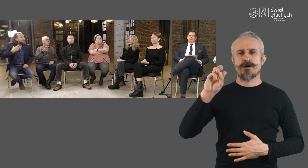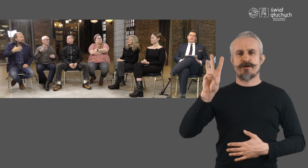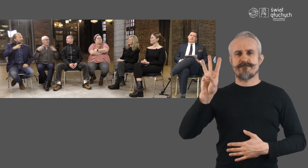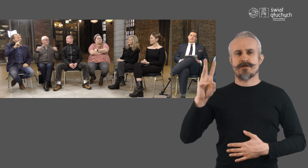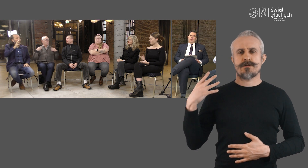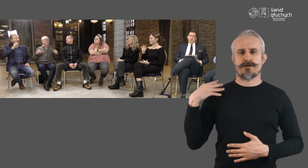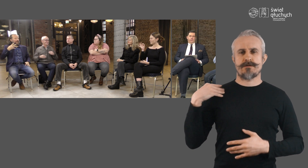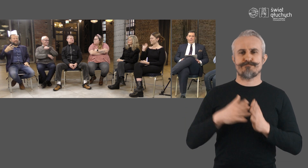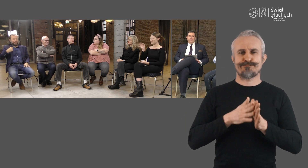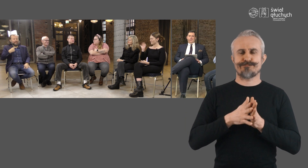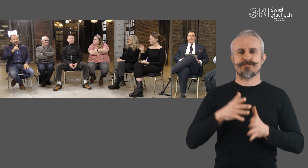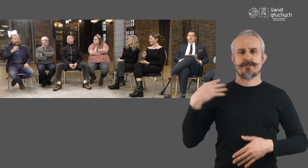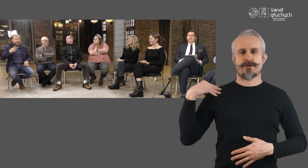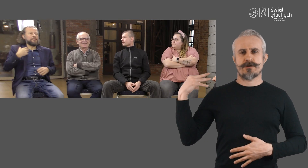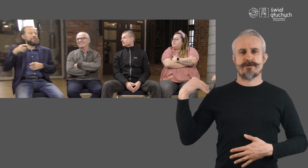pochodzą z Lwowa.